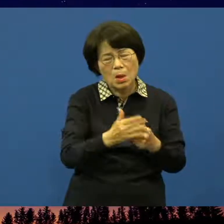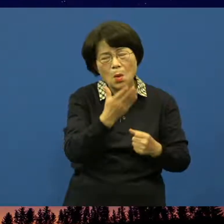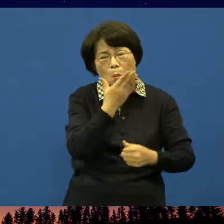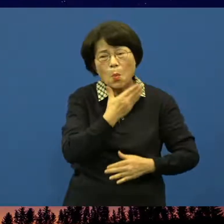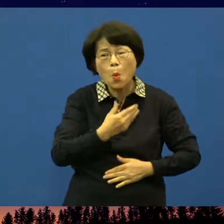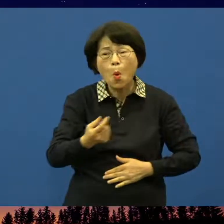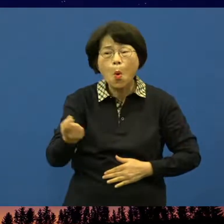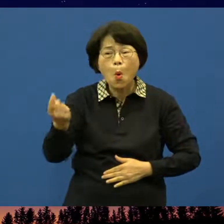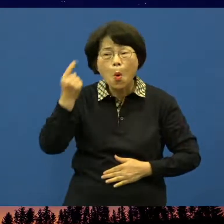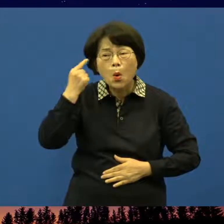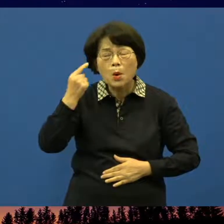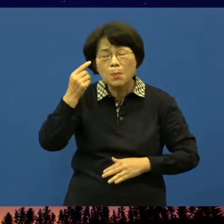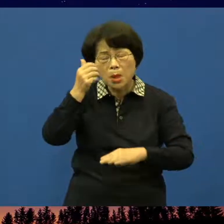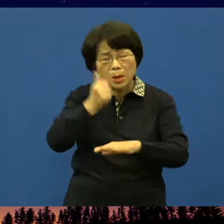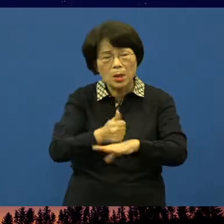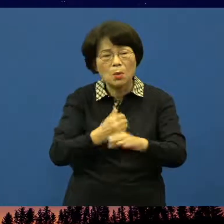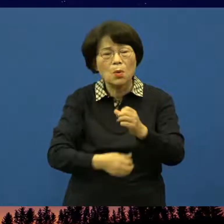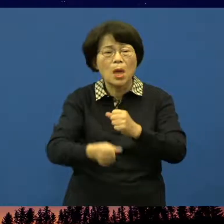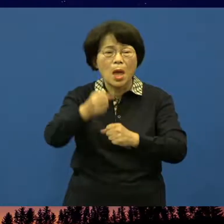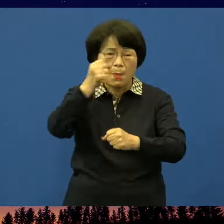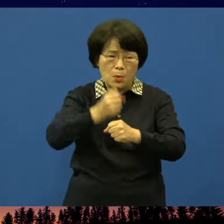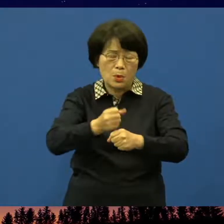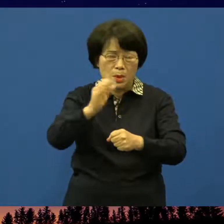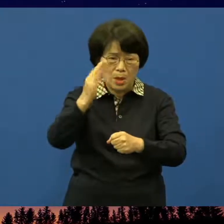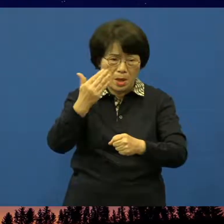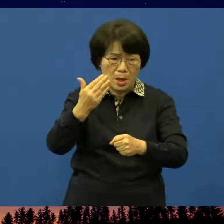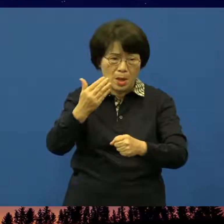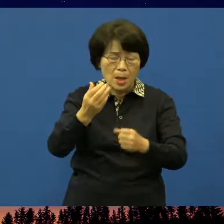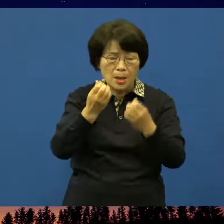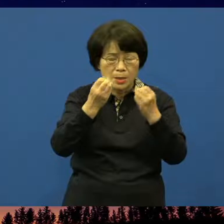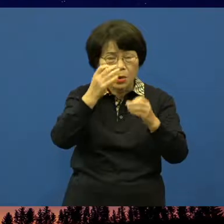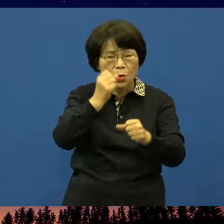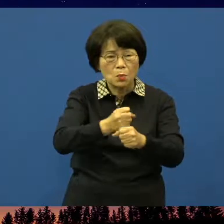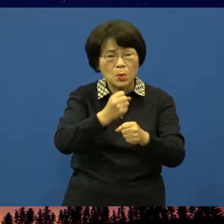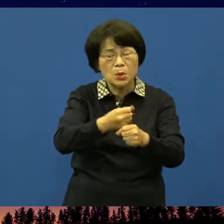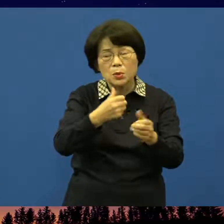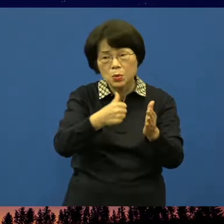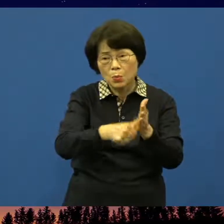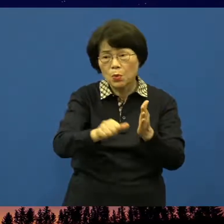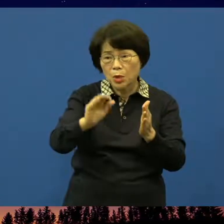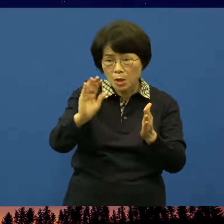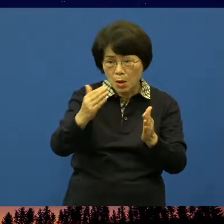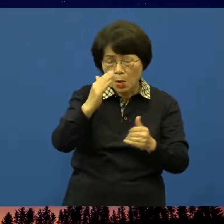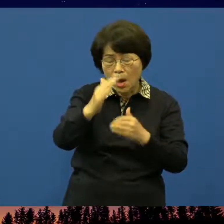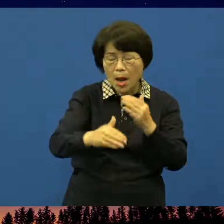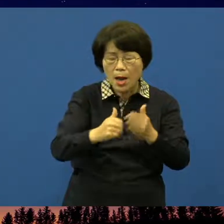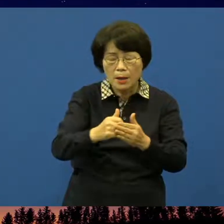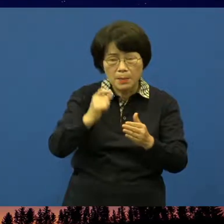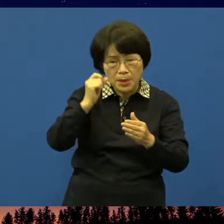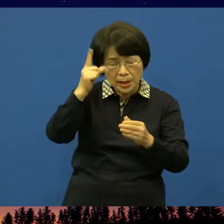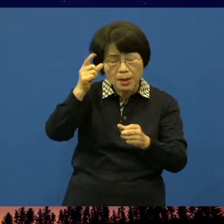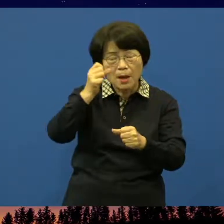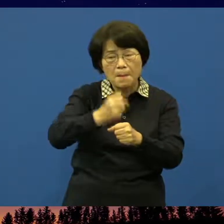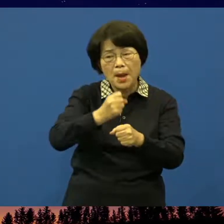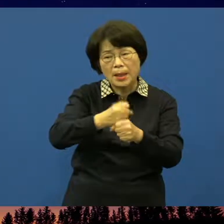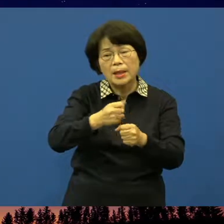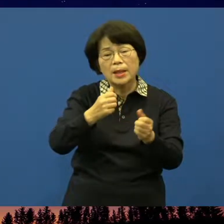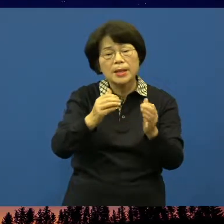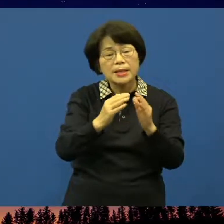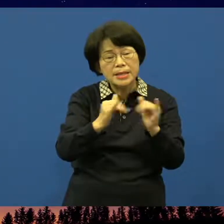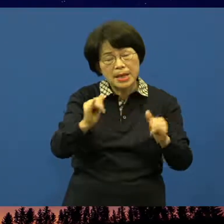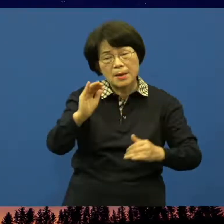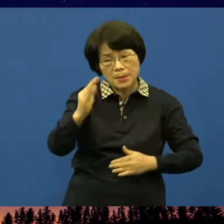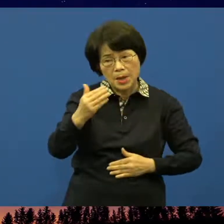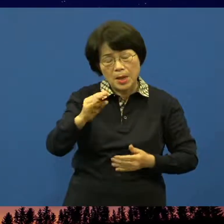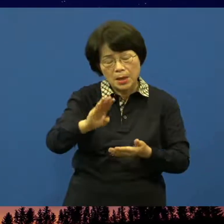회복시켰다. 새로운 피조물이 되게 하시고 이제 하나님의 걸작품들이 되게 하시고 우리는 그에 만드신 바라 그리스도